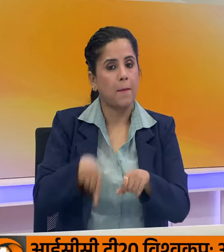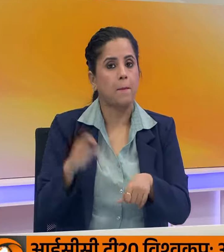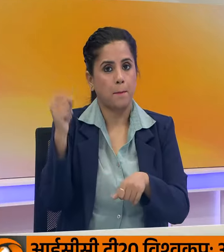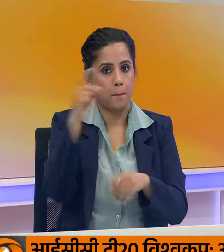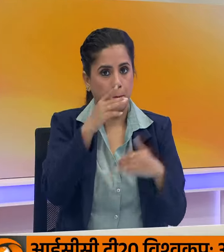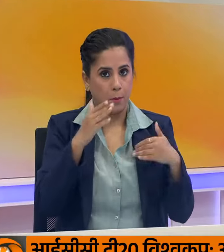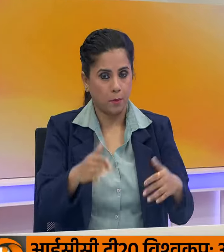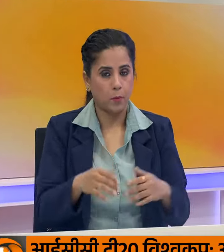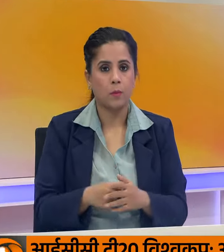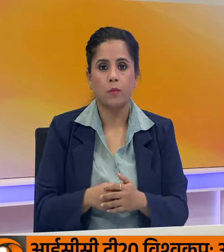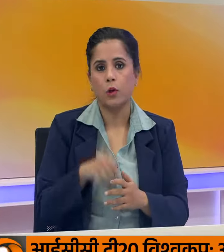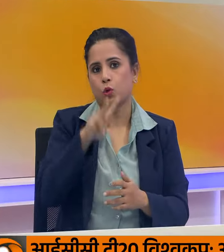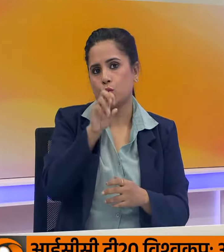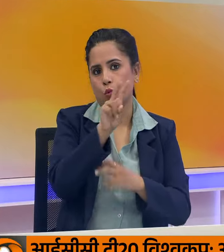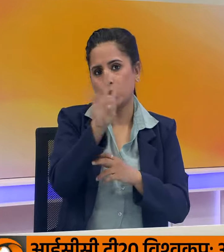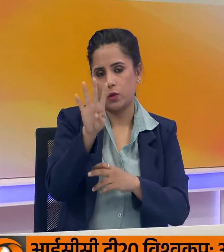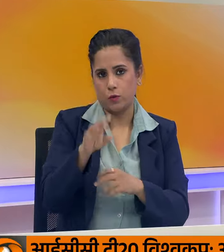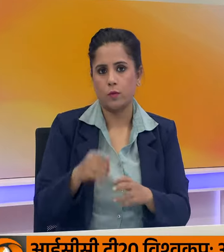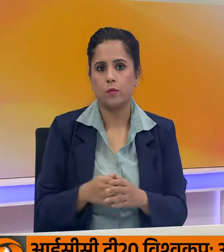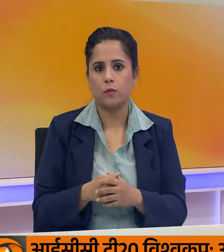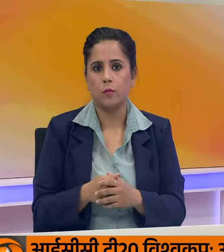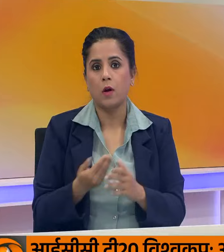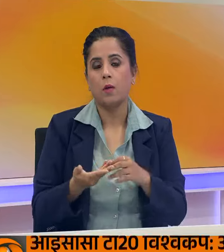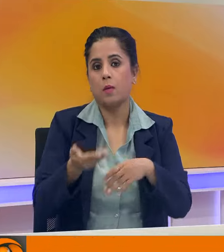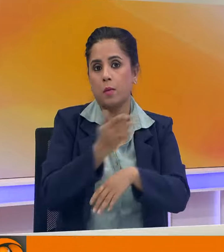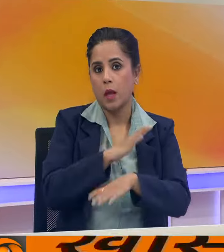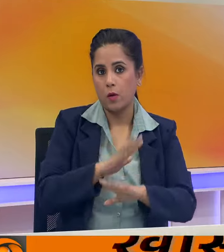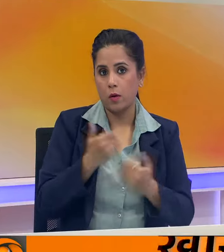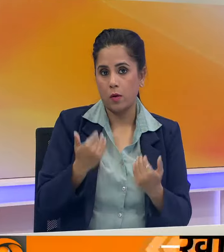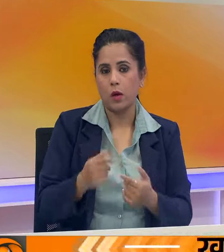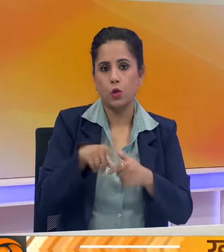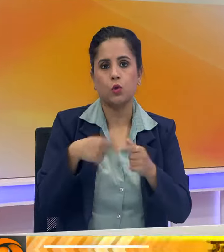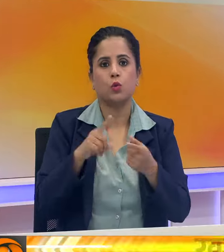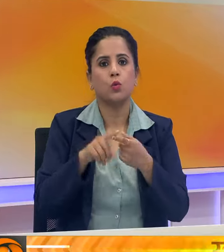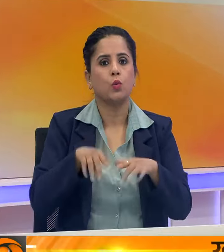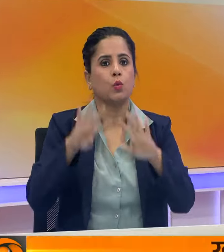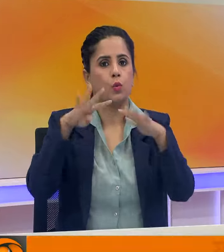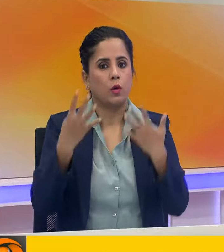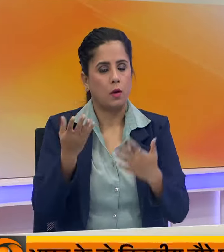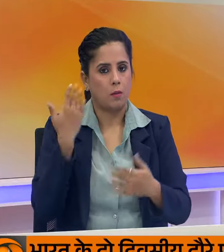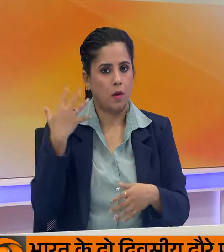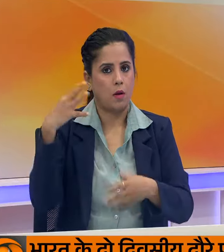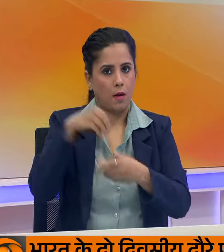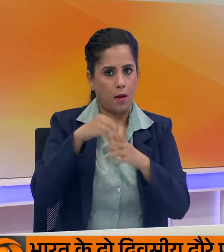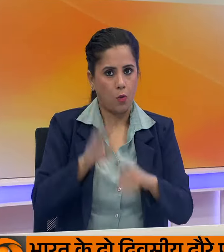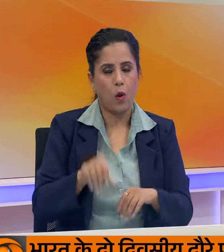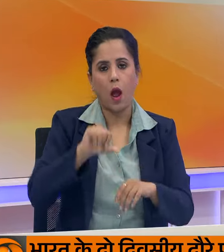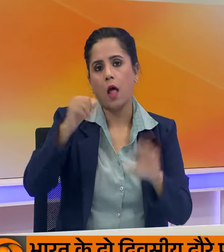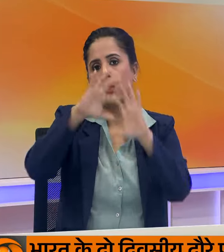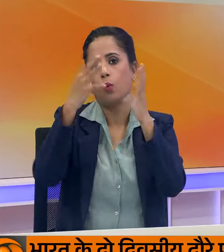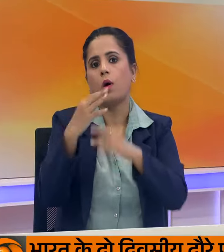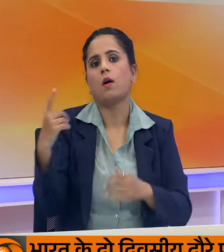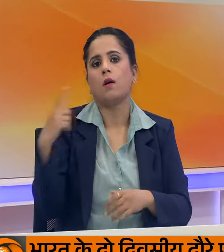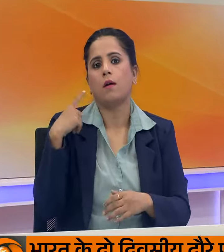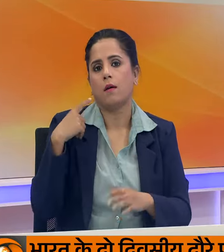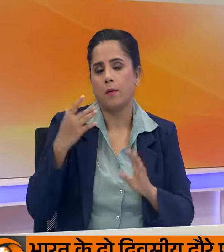जून 2024 अयर आई अ वि अर व लीड